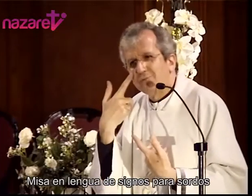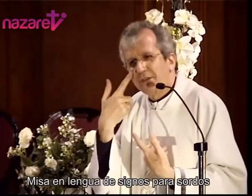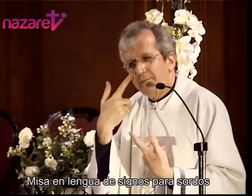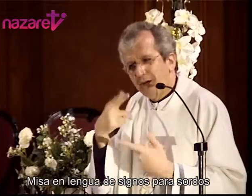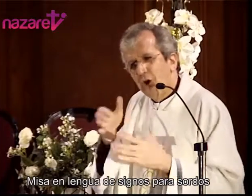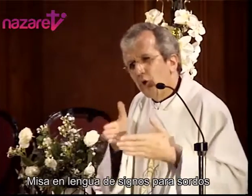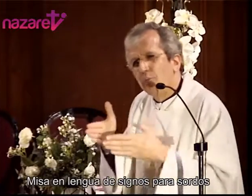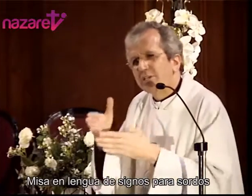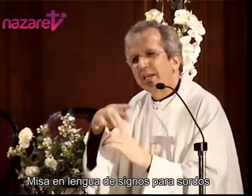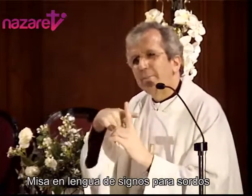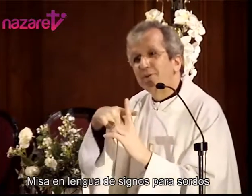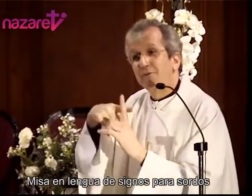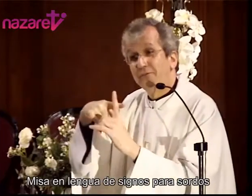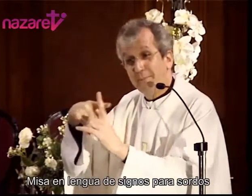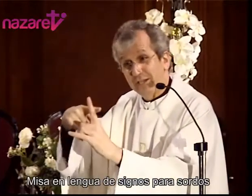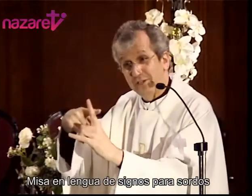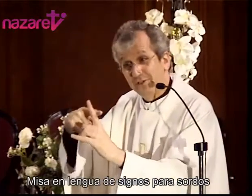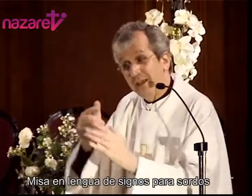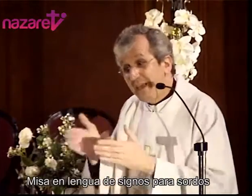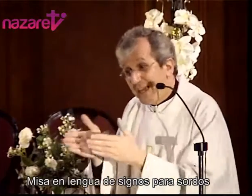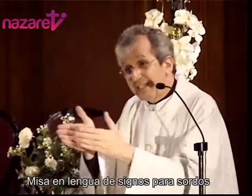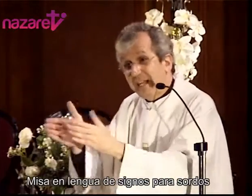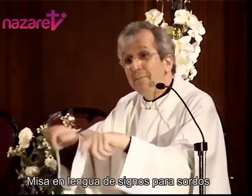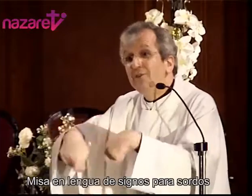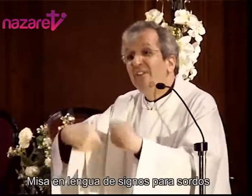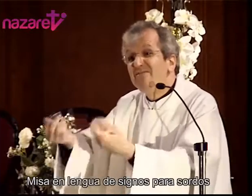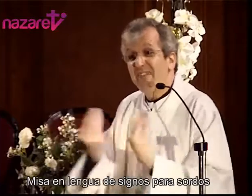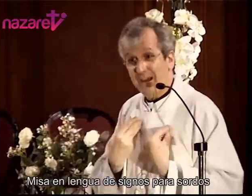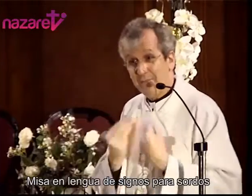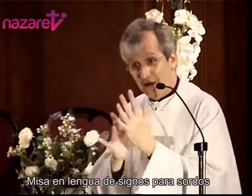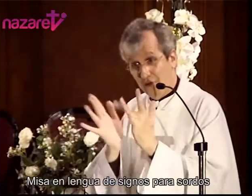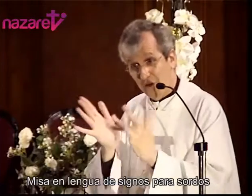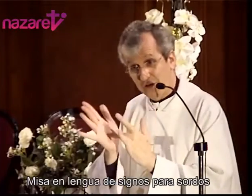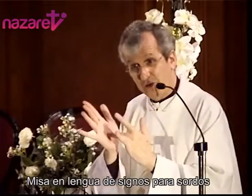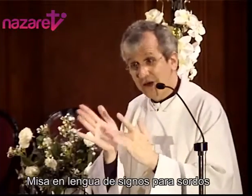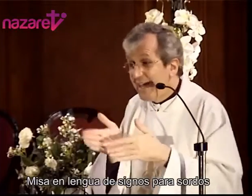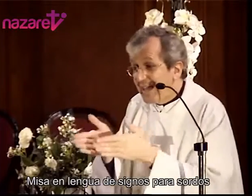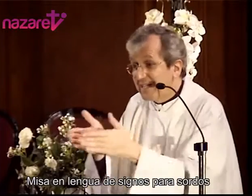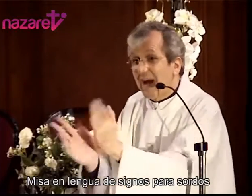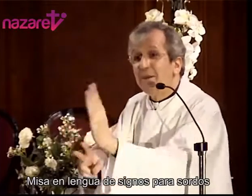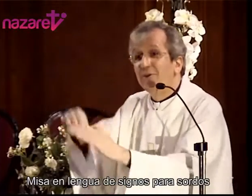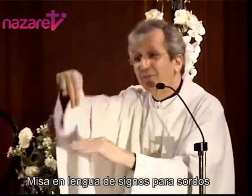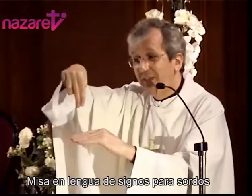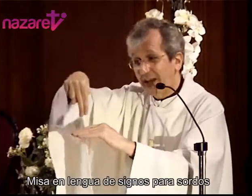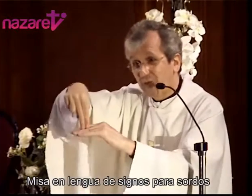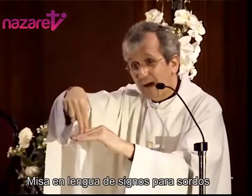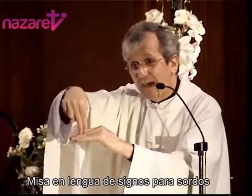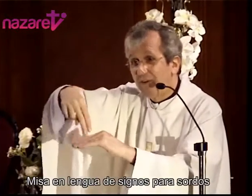que vivir como ese camino de pasión, ese camino de dar la vida como Jesús, ese camino de resurrección y